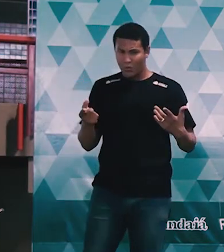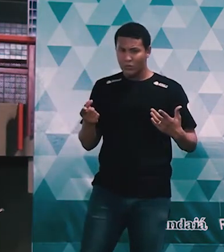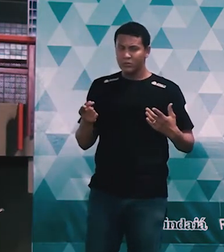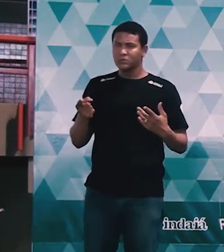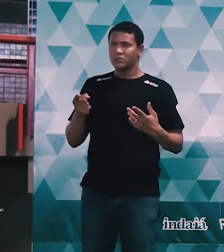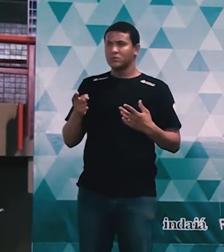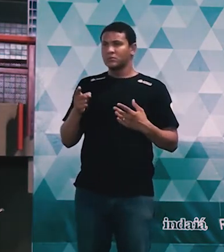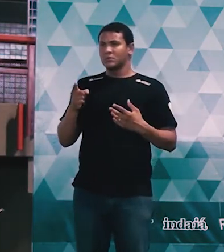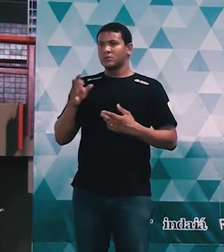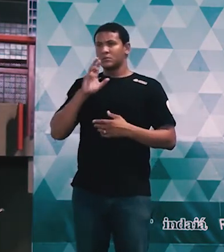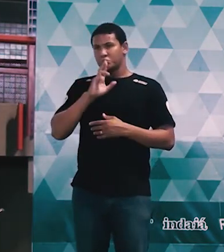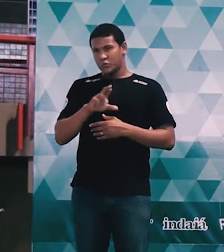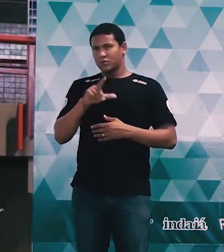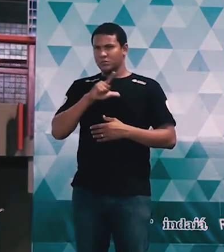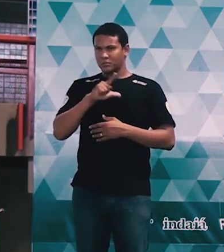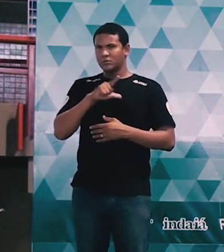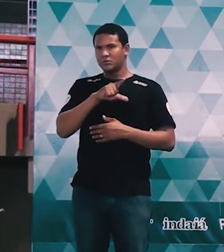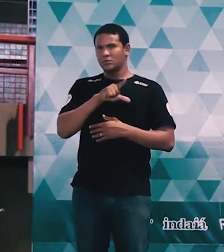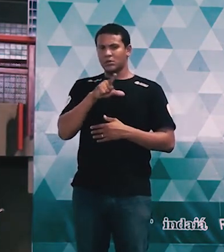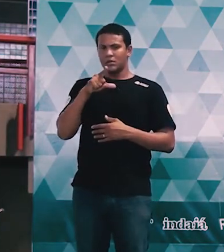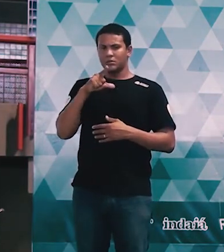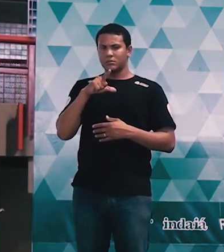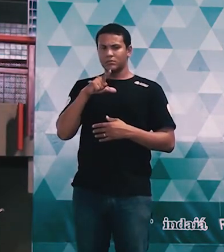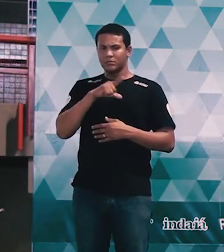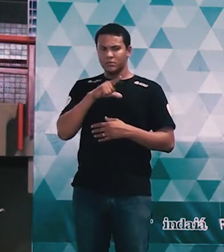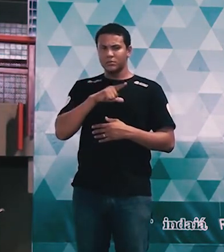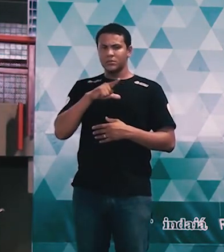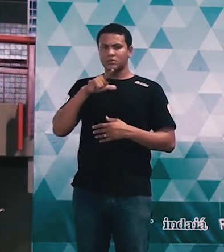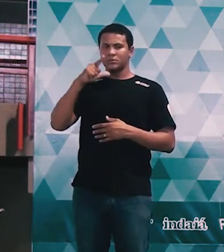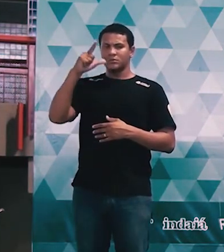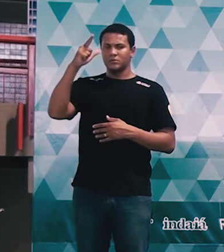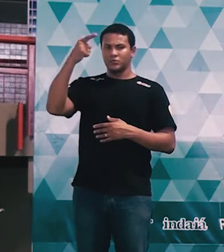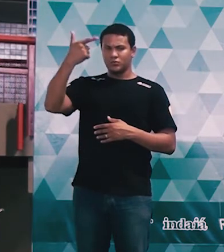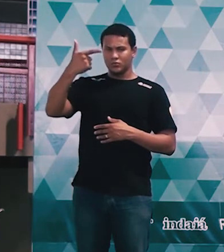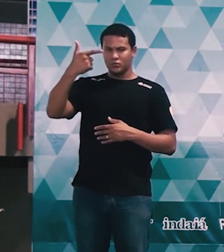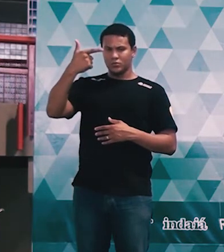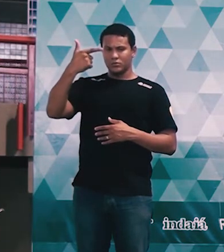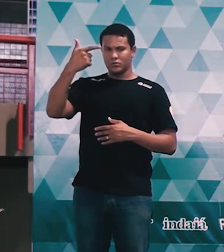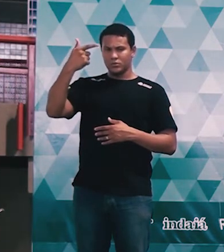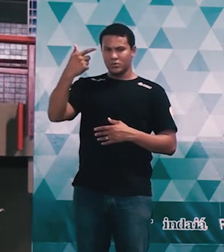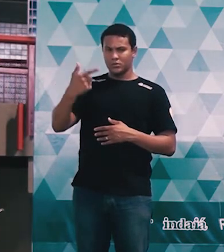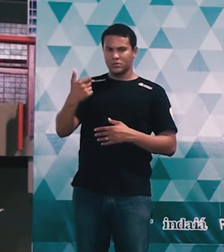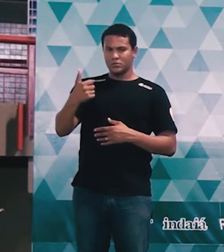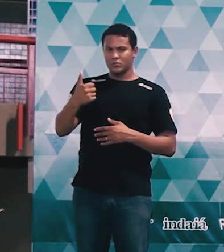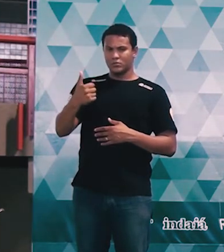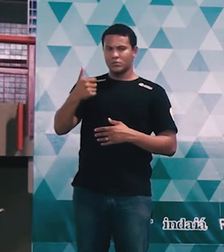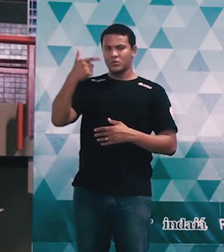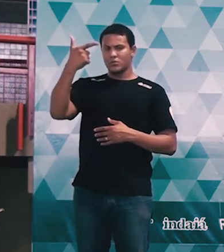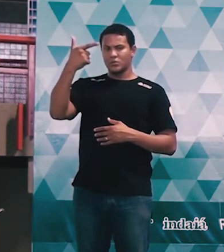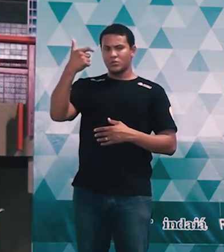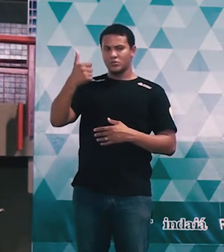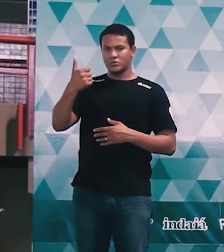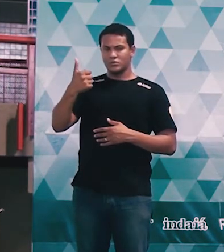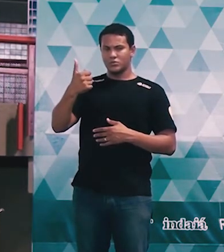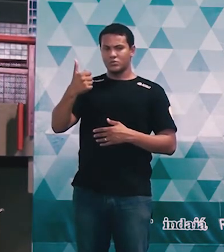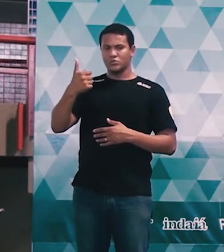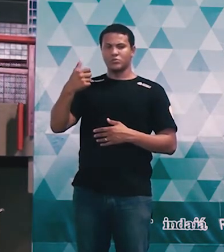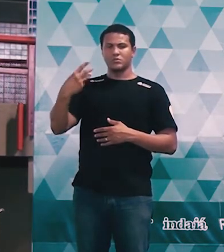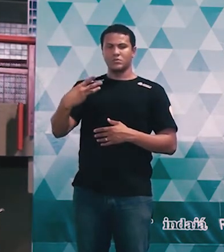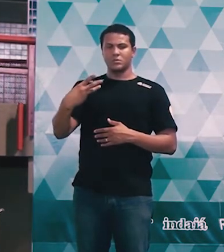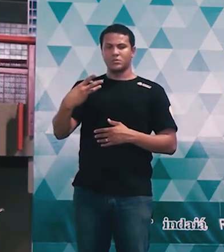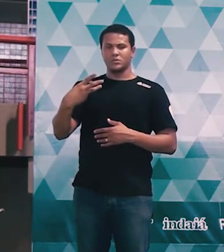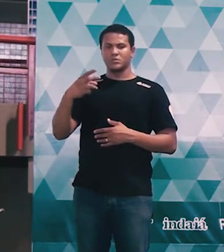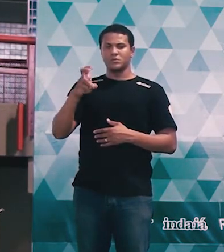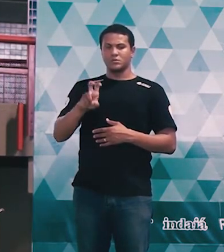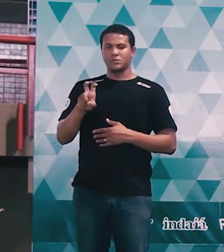resultado, tá? Que tem essa sequência aí, ó. Qual é a sequência? Do A, B, C, D e E. O primeiro vai ser o B, o